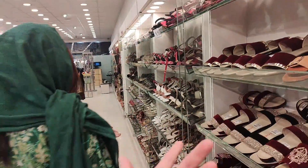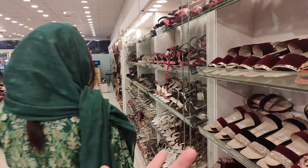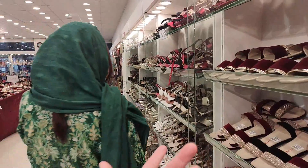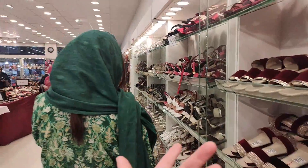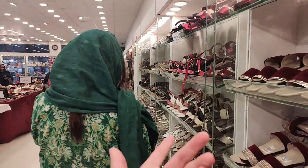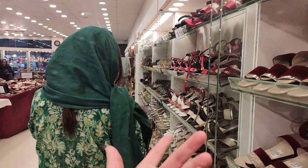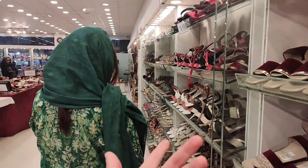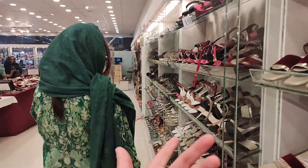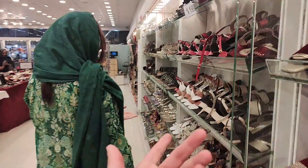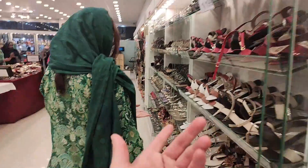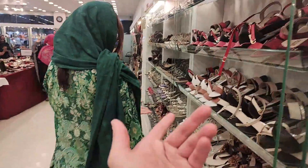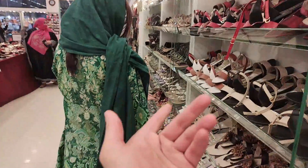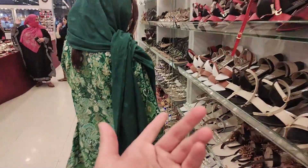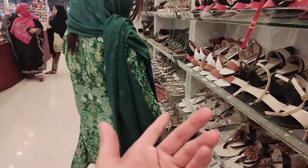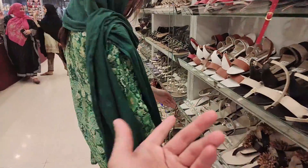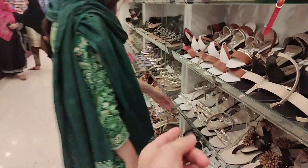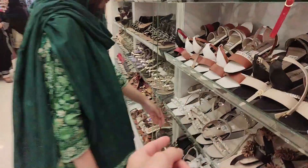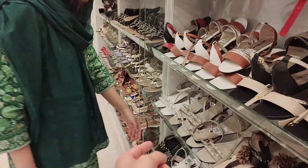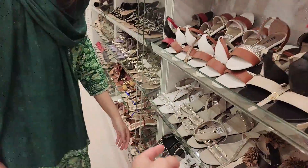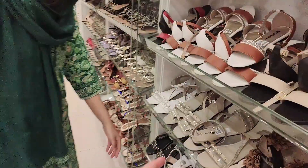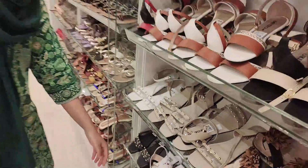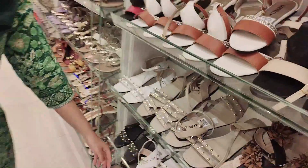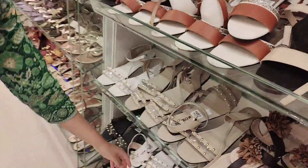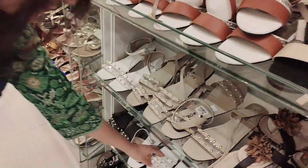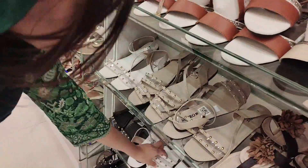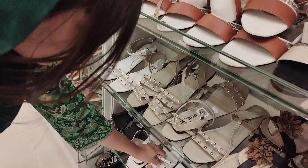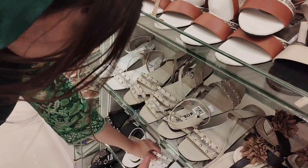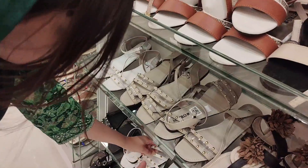वाइट देख रही हूँ मैं, वाइट कपड़ों के साथ। एक मिनट देखने दो,